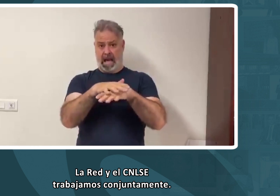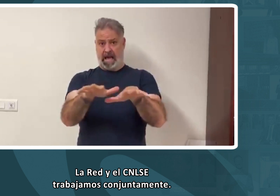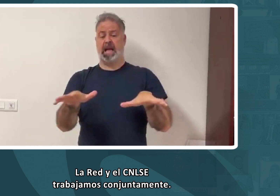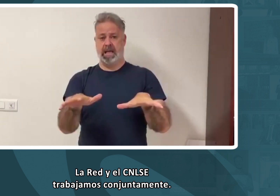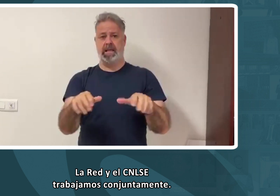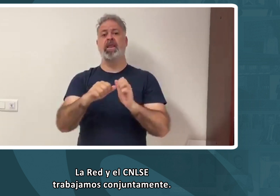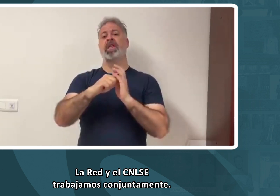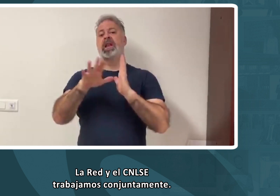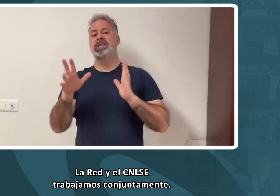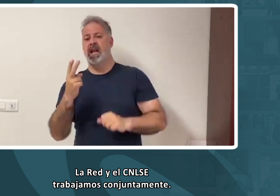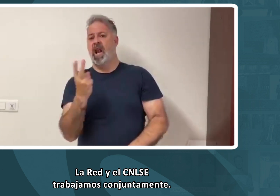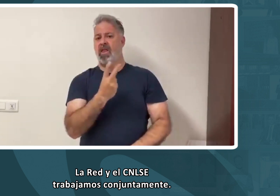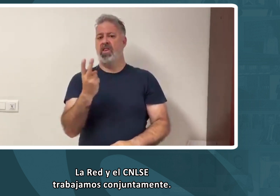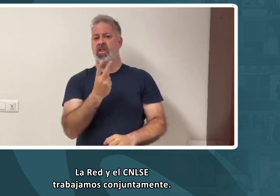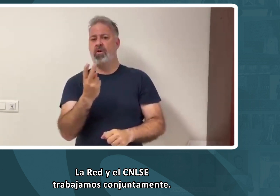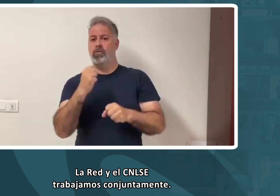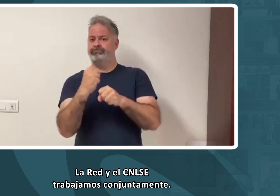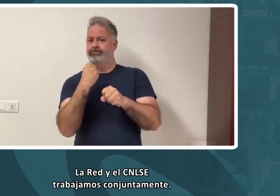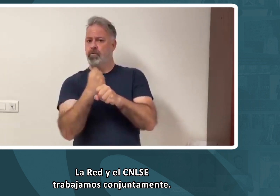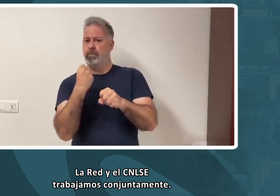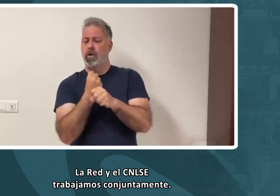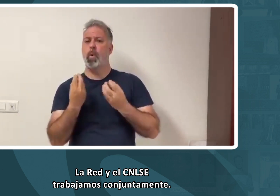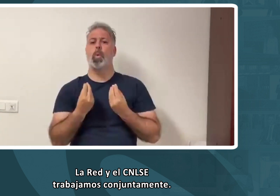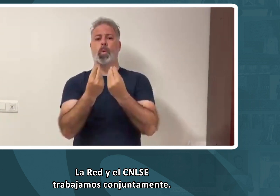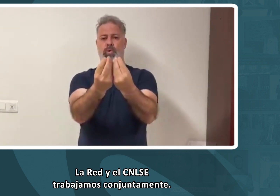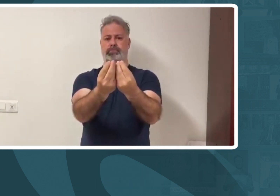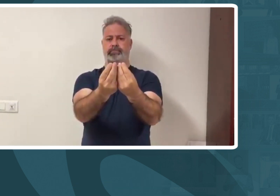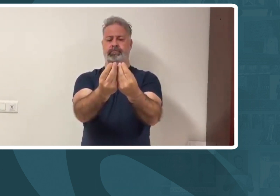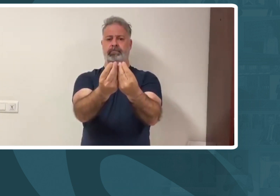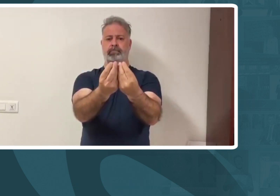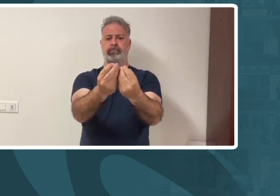trabajamos conjuntamente. Gracias a la colaboración